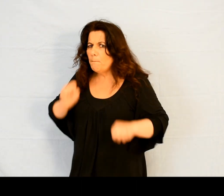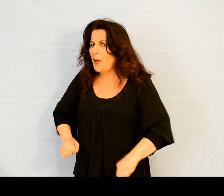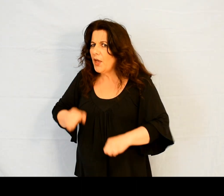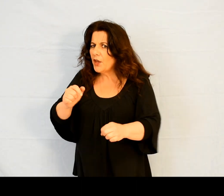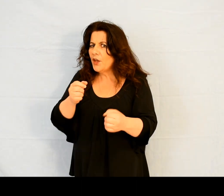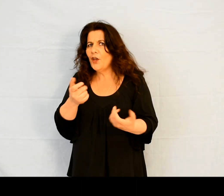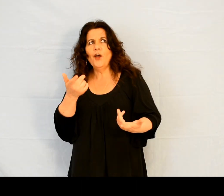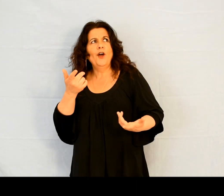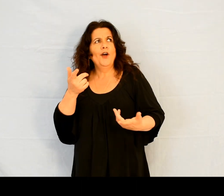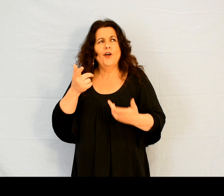crucifier ?»